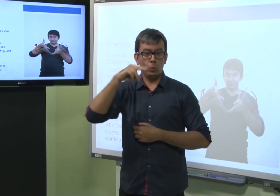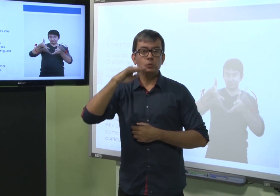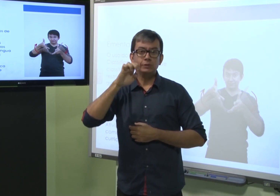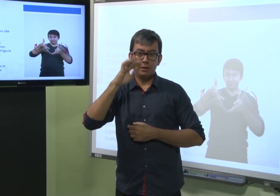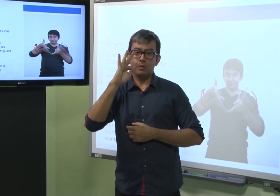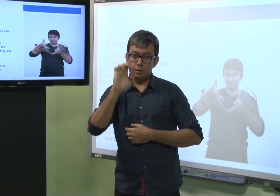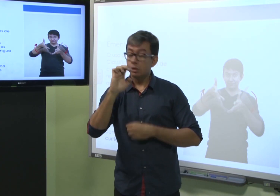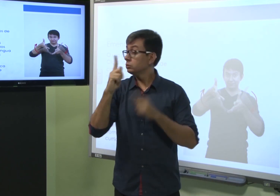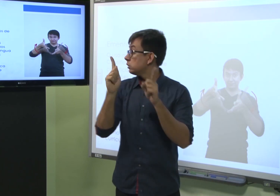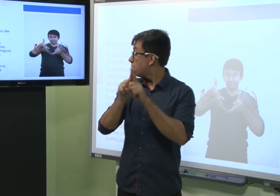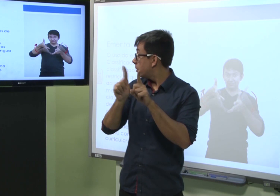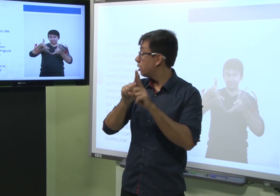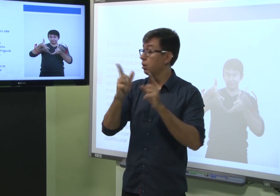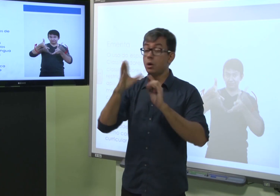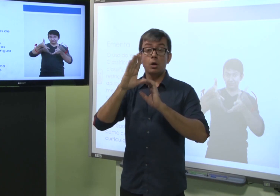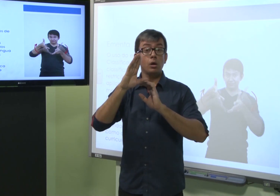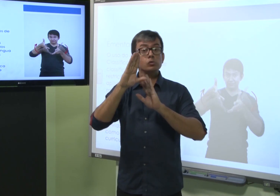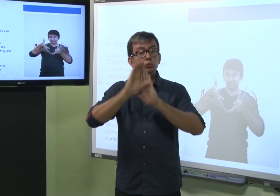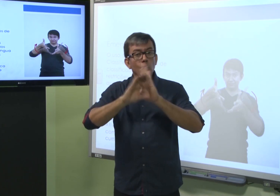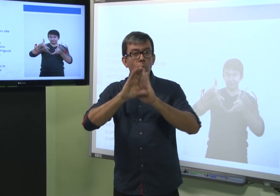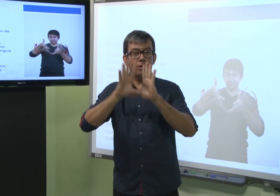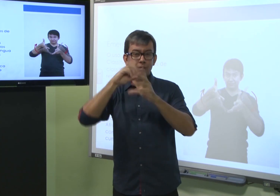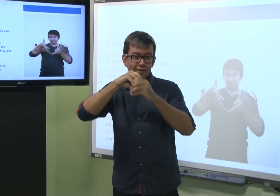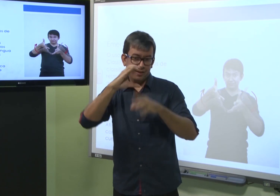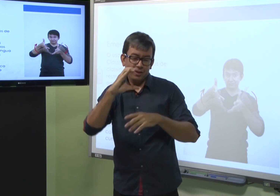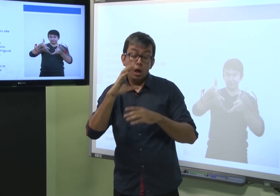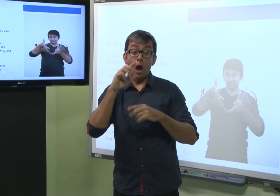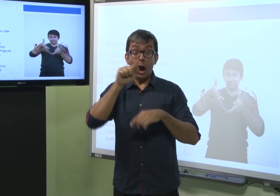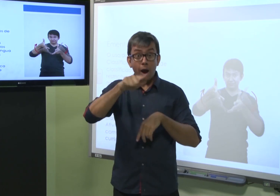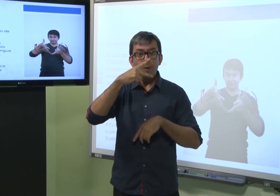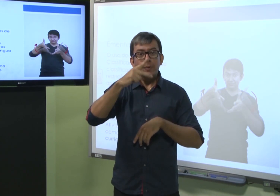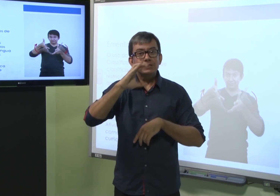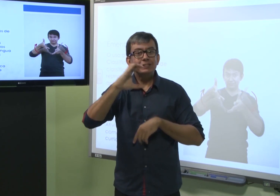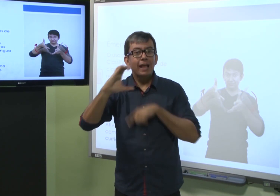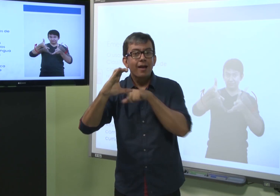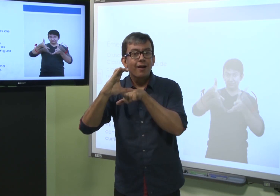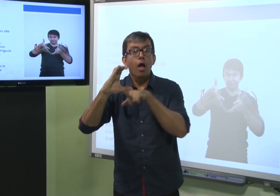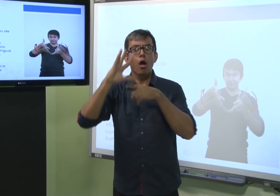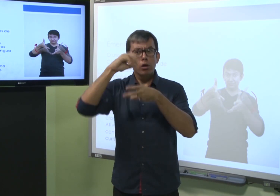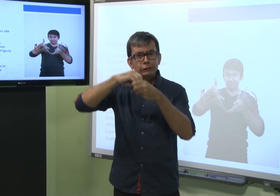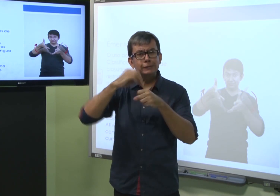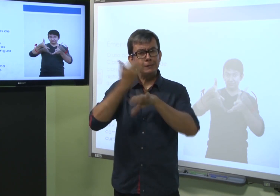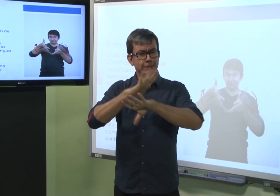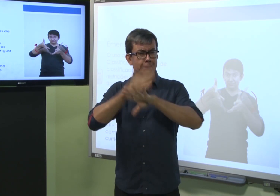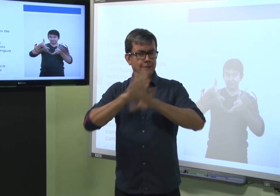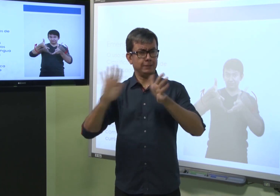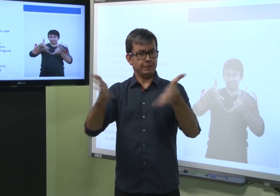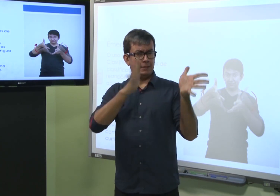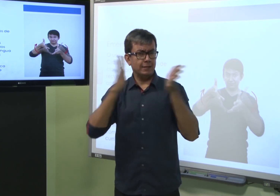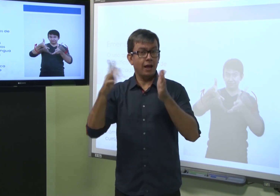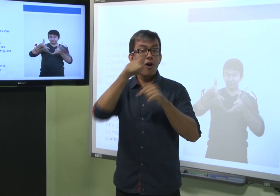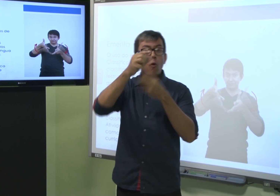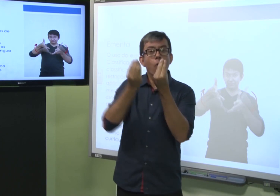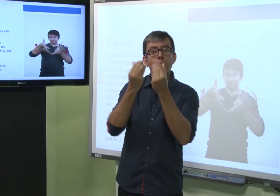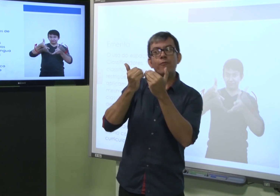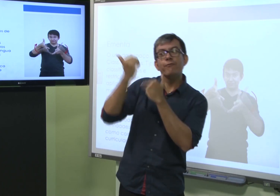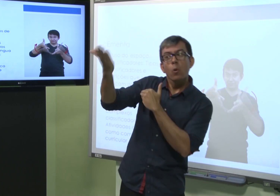Serão atividades práticas como componente curricular, para que vocês possam